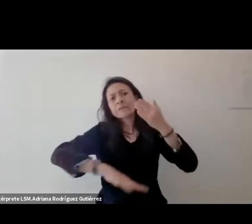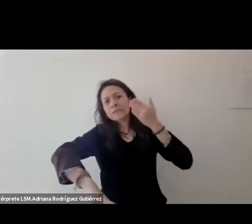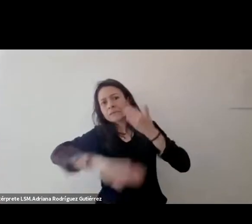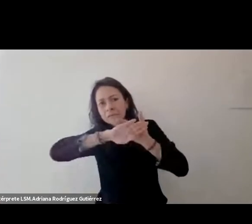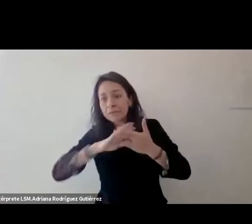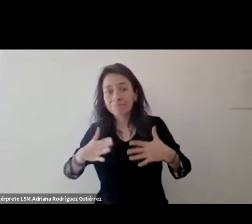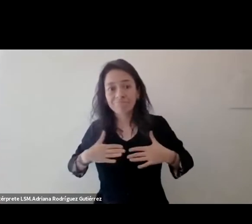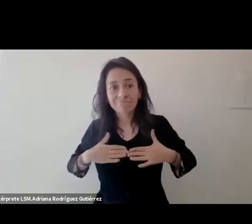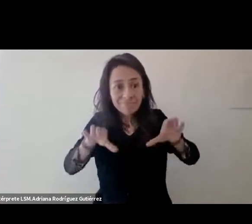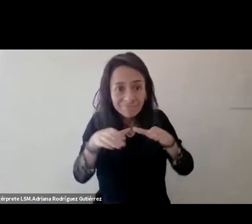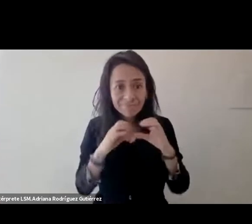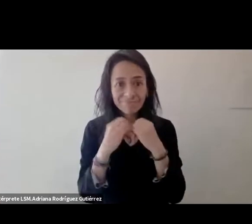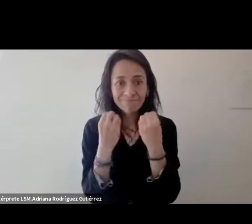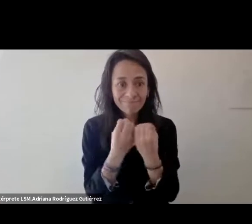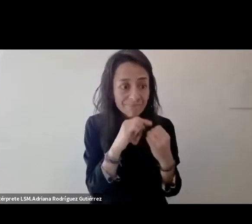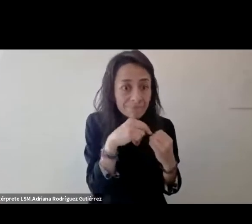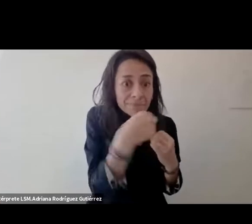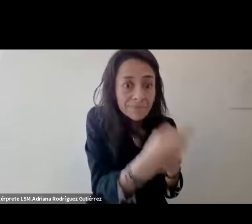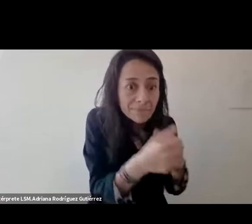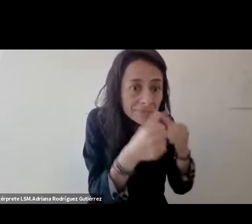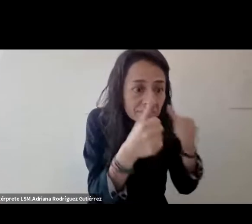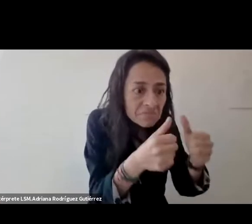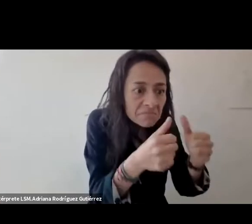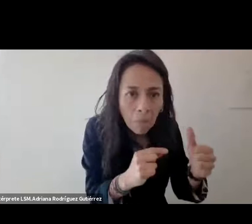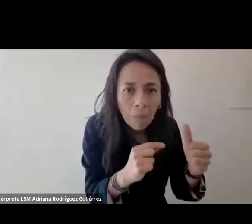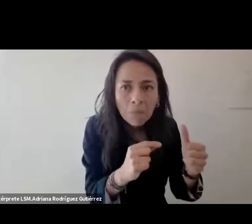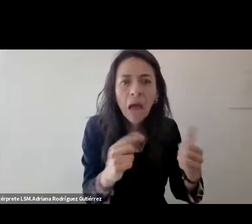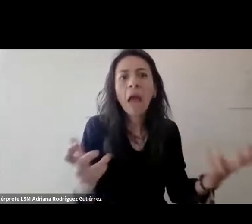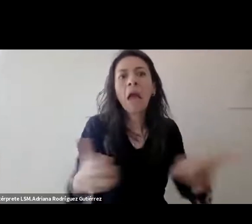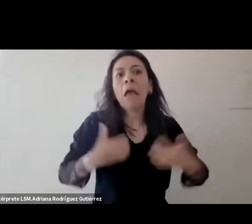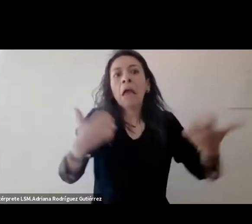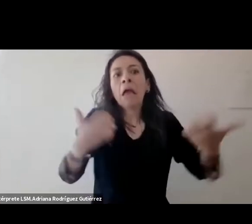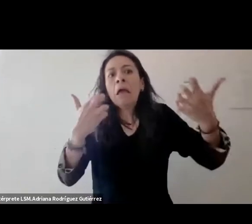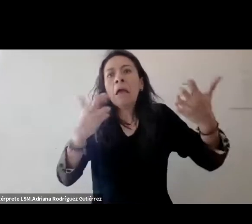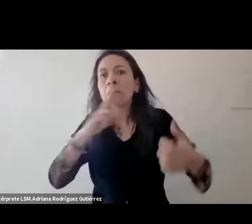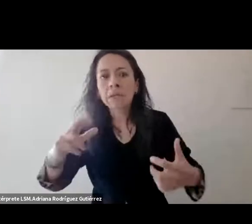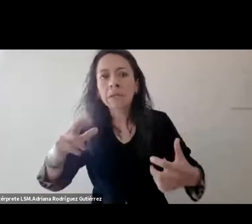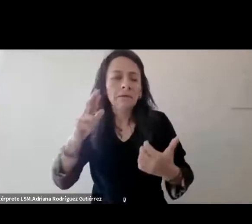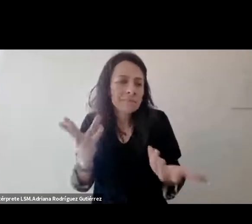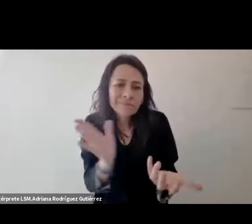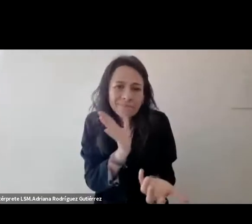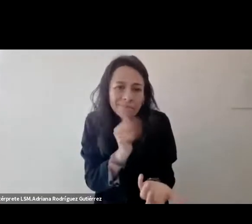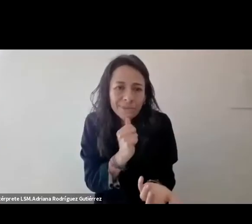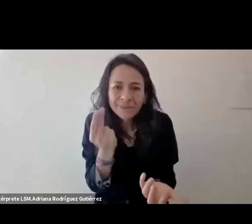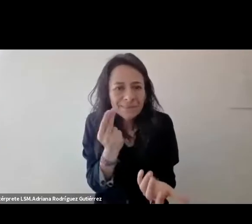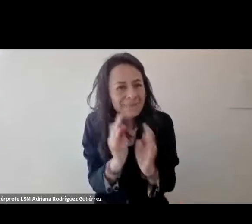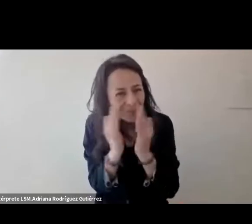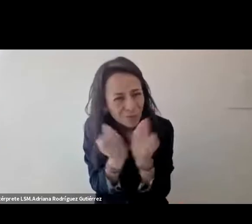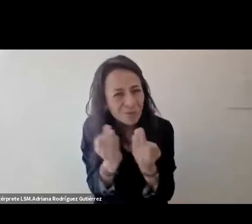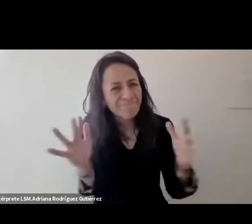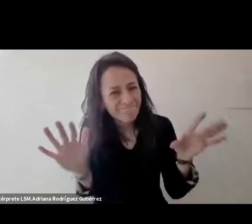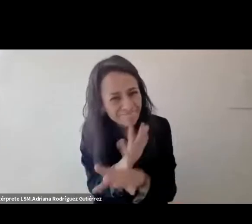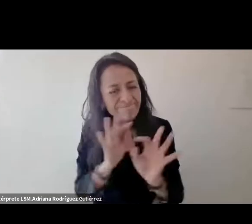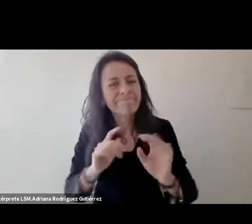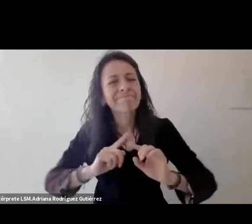organizaciones. Les repetimos, y quizá con esto cerramos, bueno, yo le doy la palabra a Pilar, pero ahora